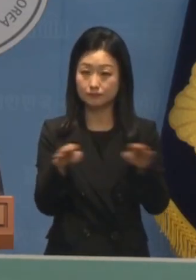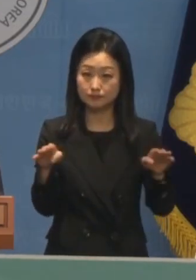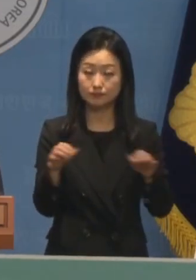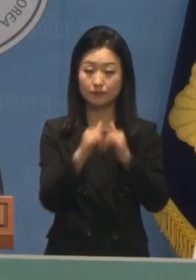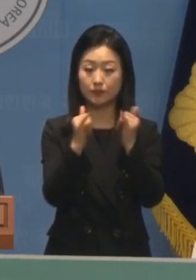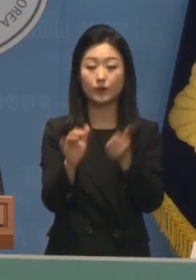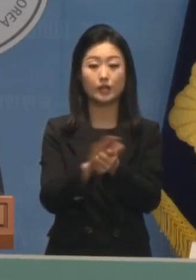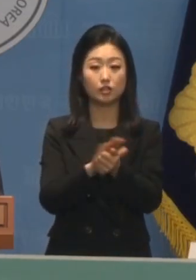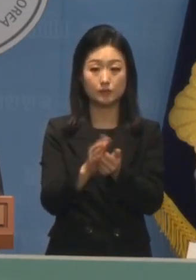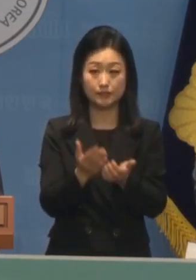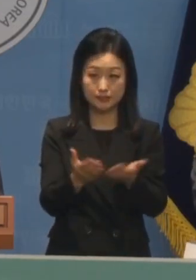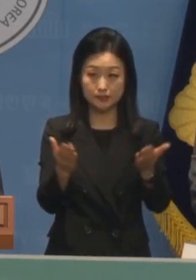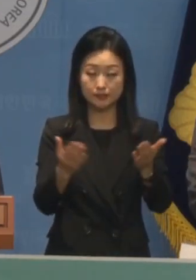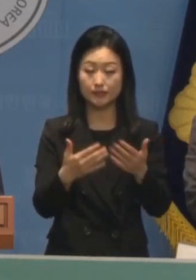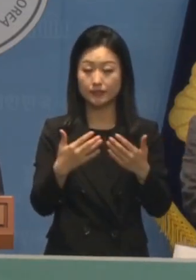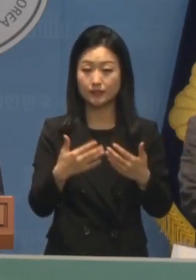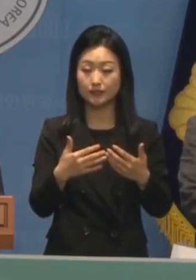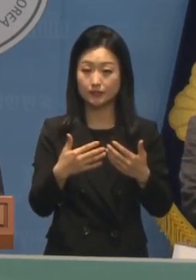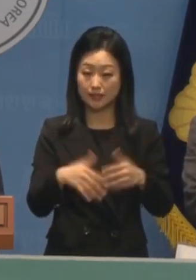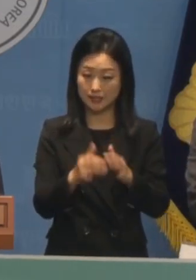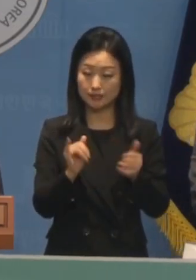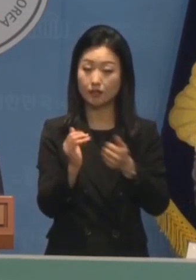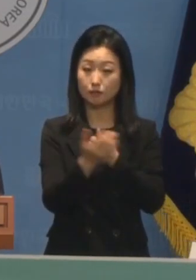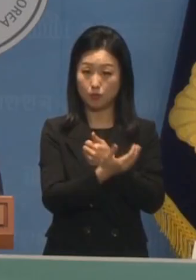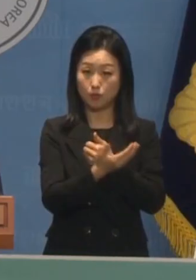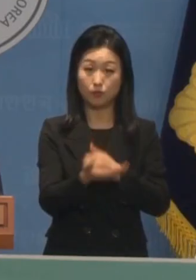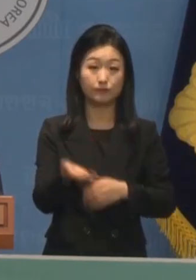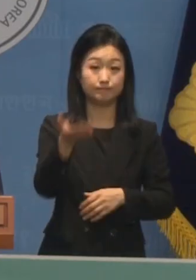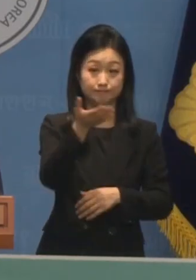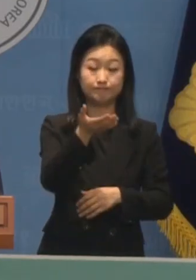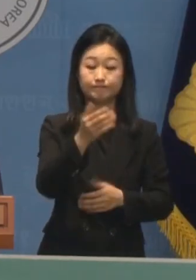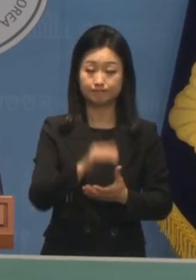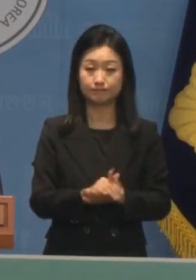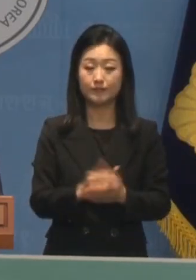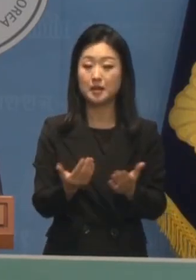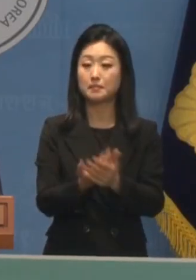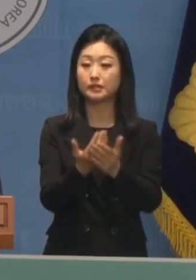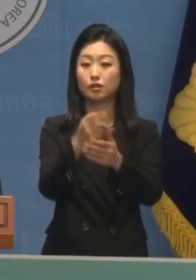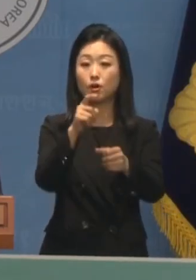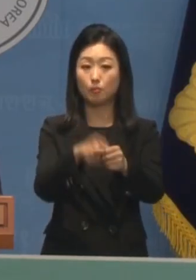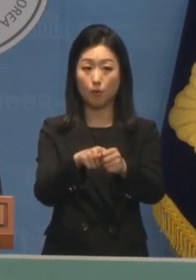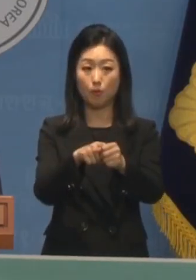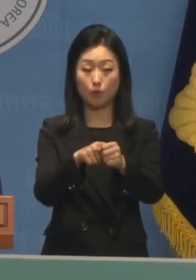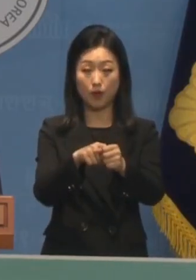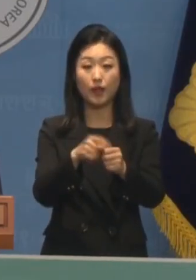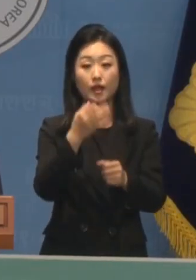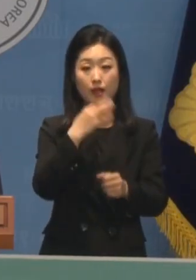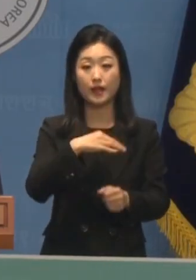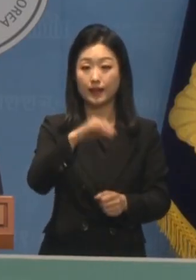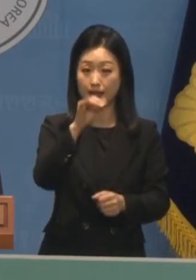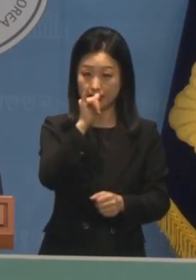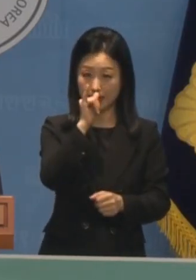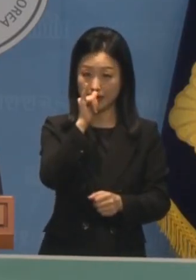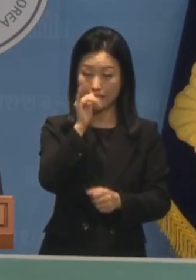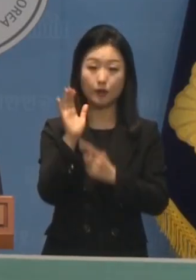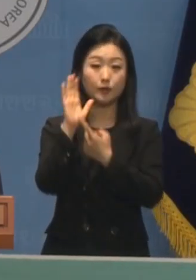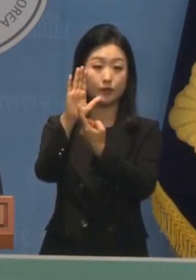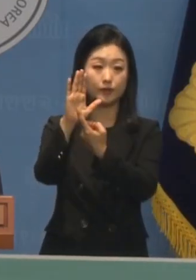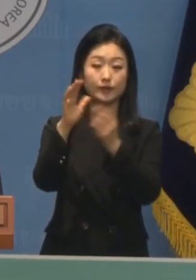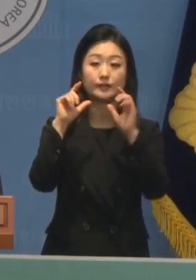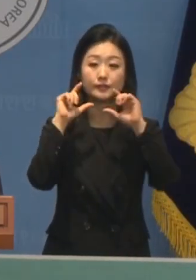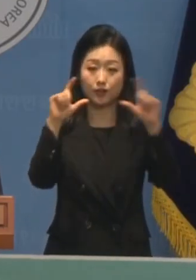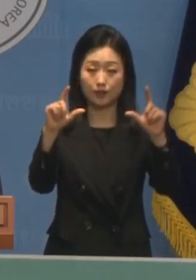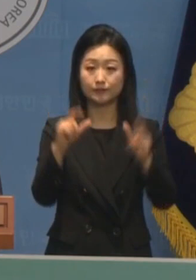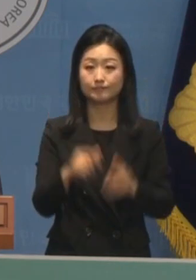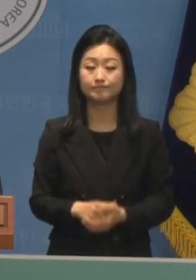사회서비스 제공, 취약계층 권익 향상 등 지속가능 발전 목표 달성에 기여할 수 있다라고